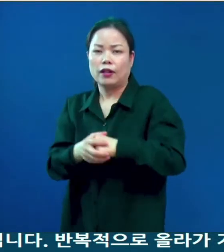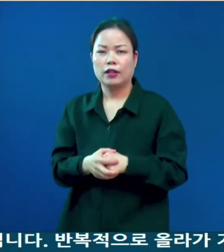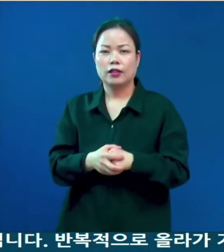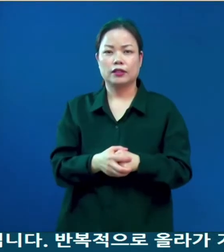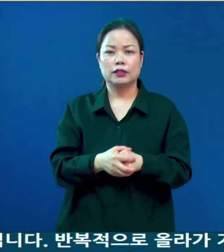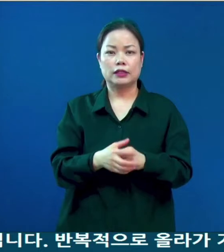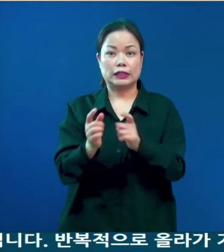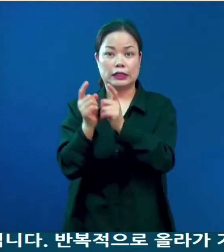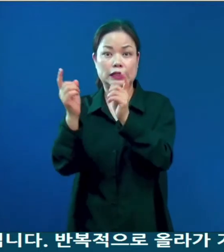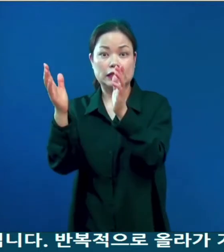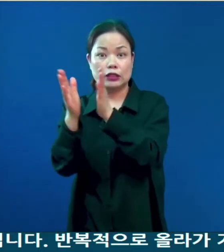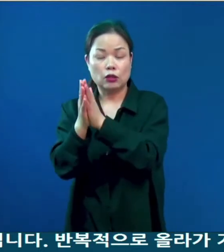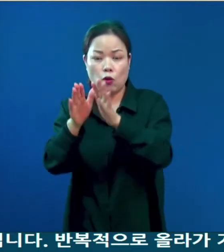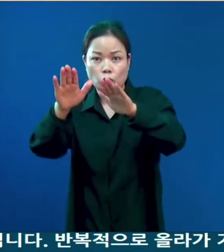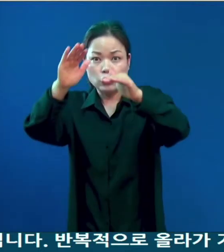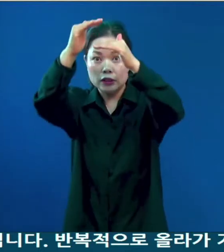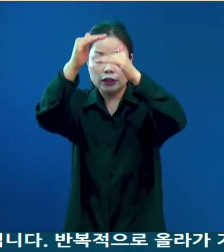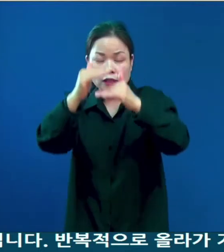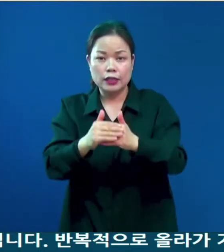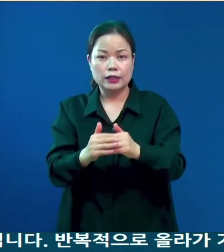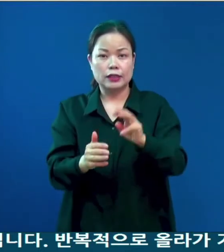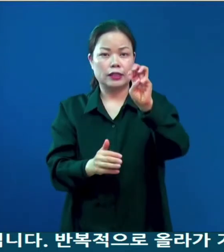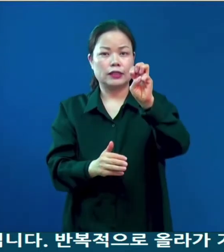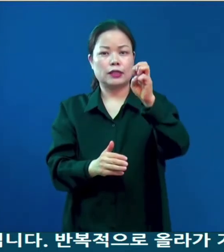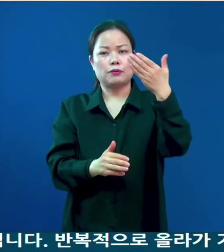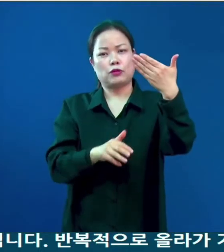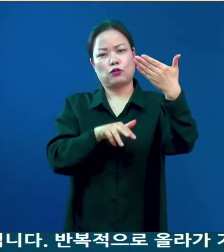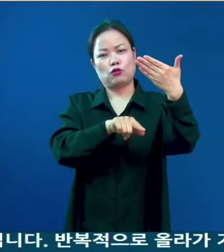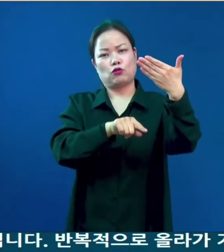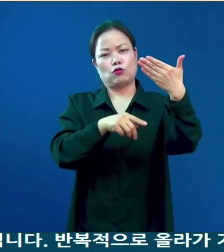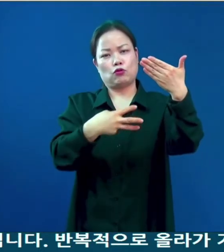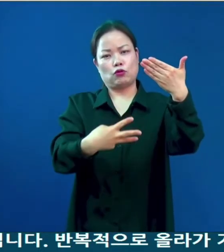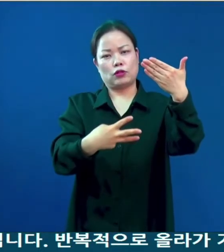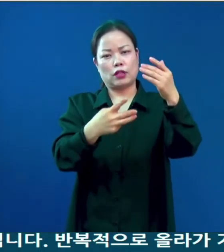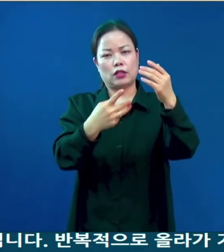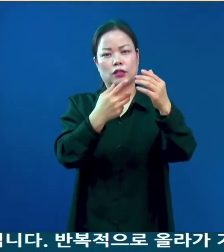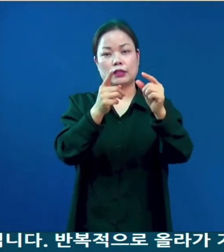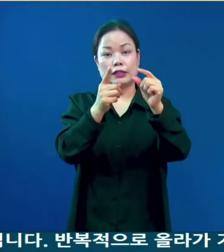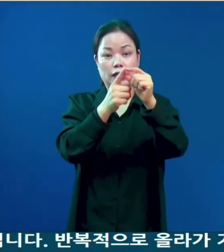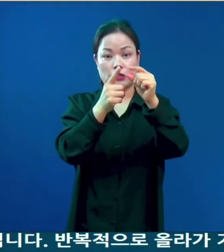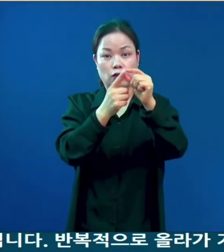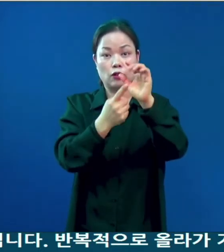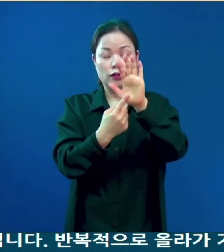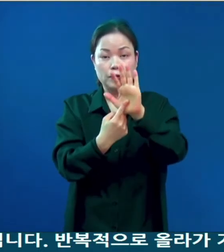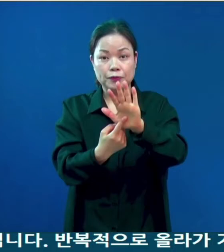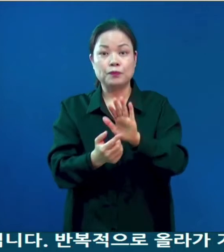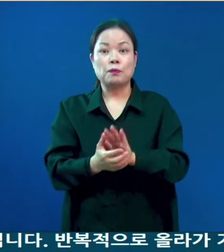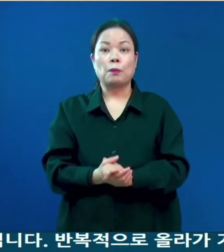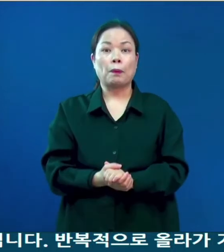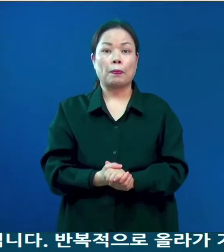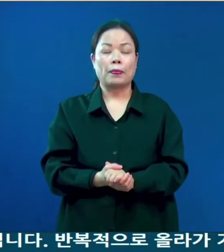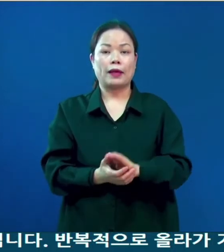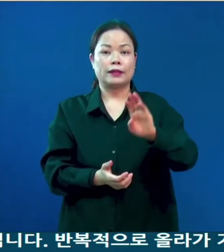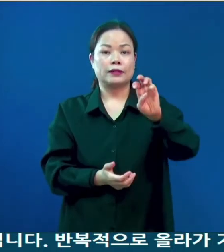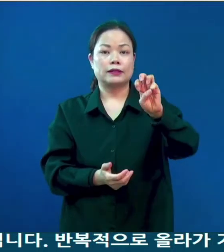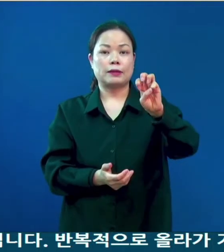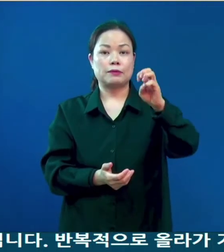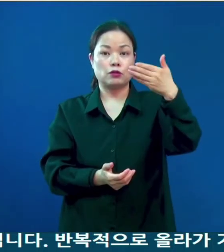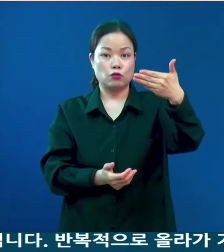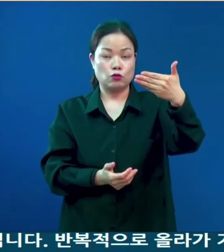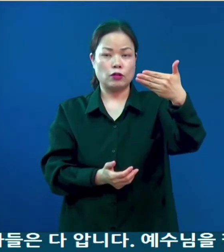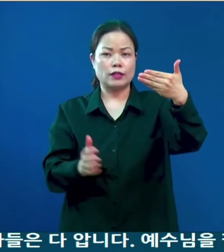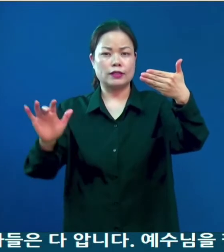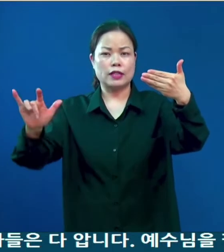그리고 이제 직접적으로는 오늘 본문 이제 39절에 나오는 이제 중요한 단어를 통해 알 수 있는데, 39절에 보면 제가 이제